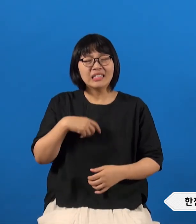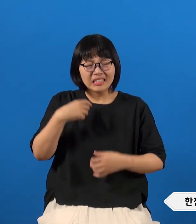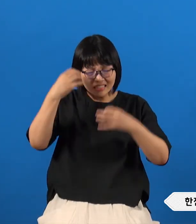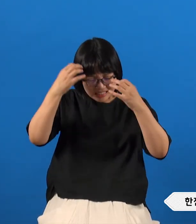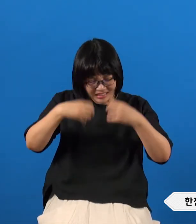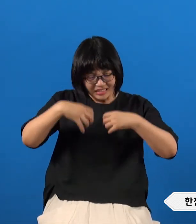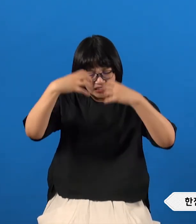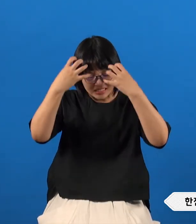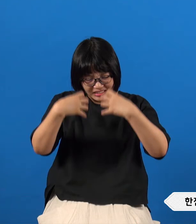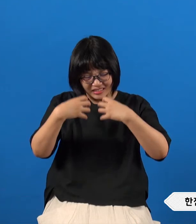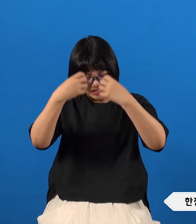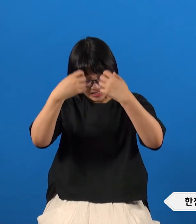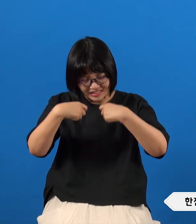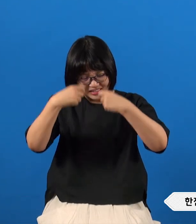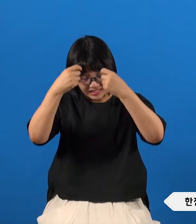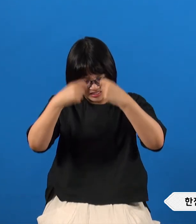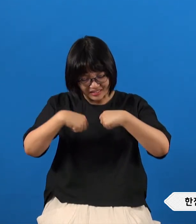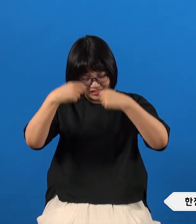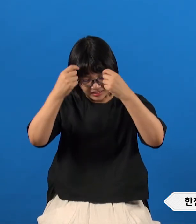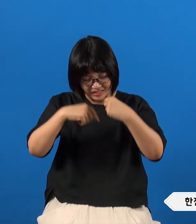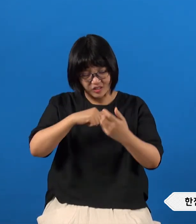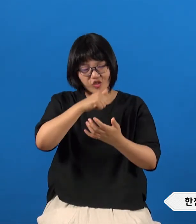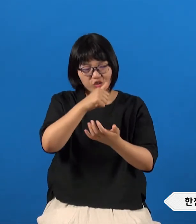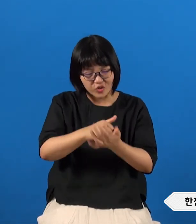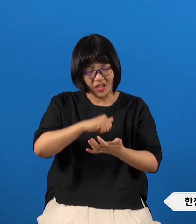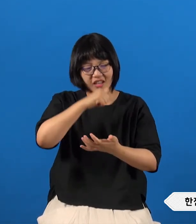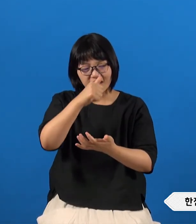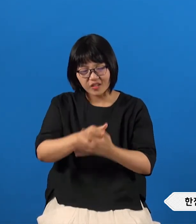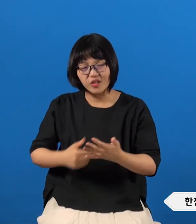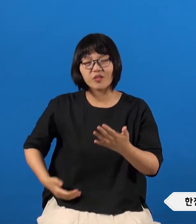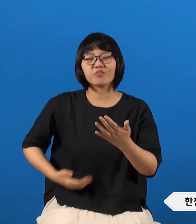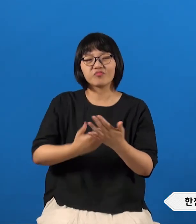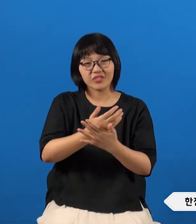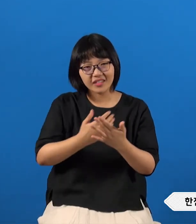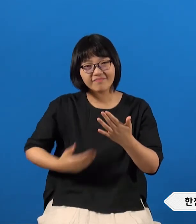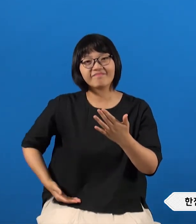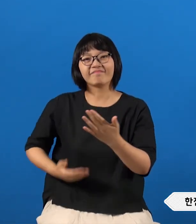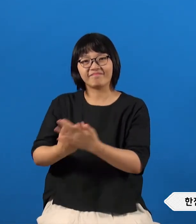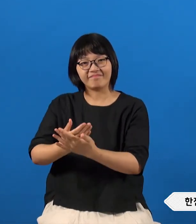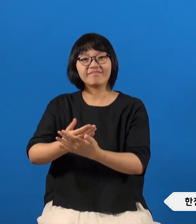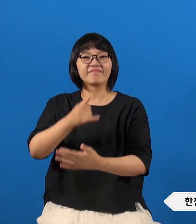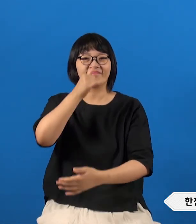엉엉 울면서 그냥 줄줄이 회개를 했습니다.